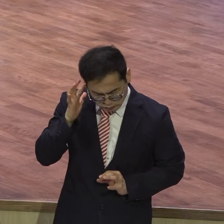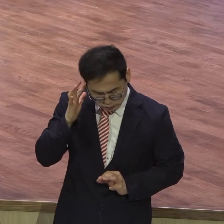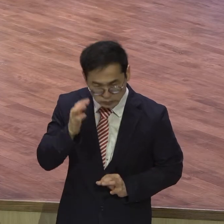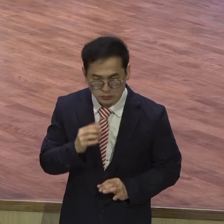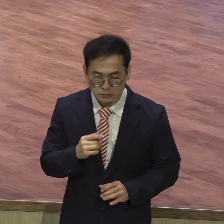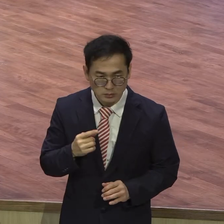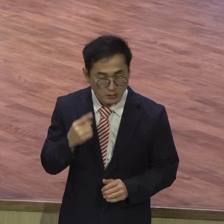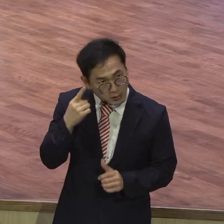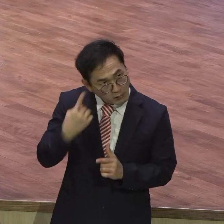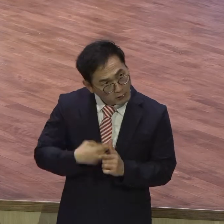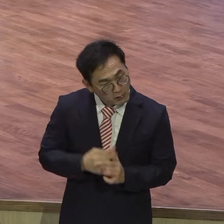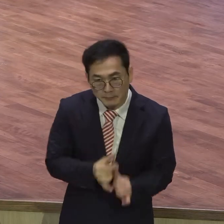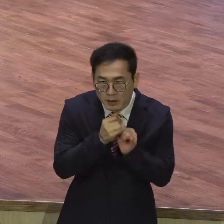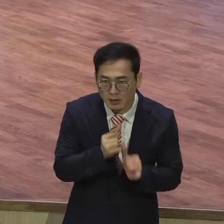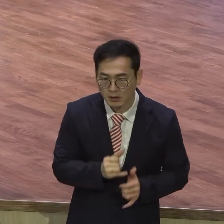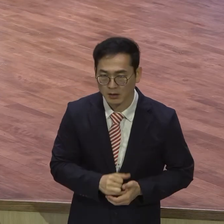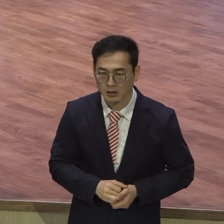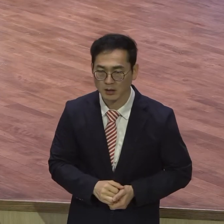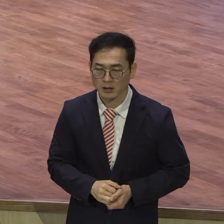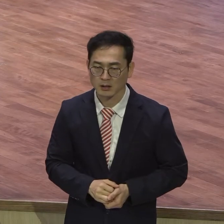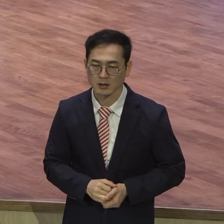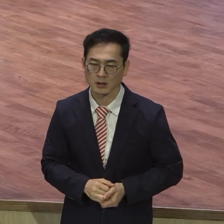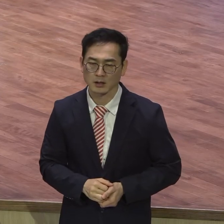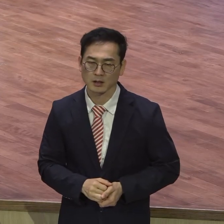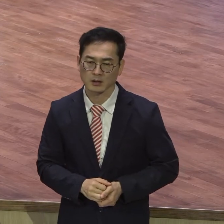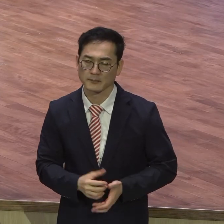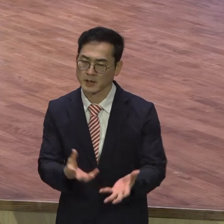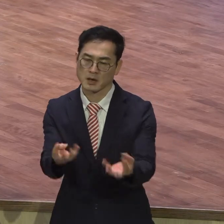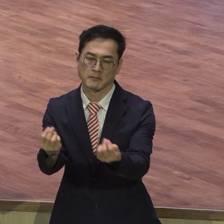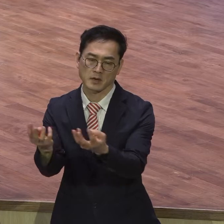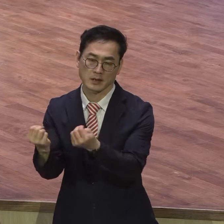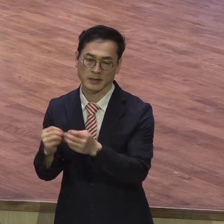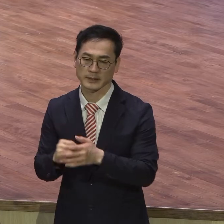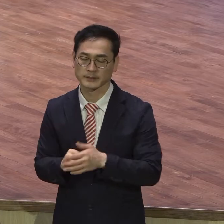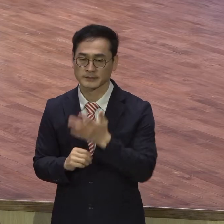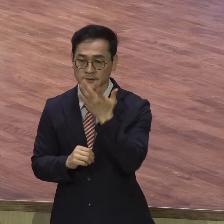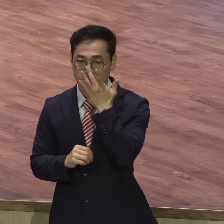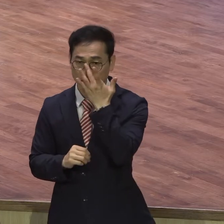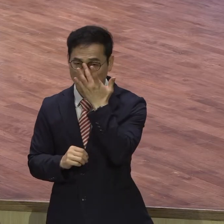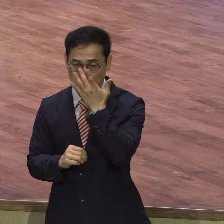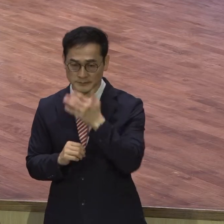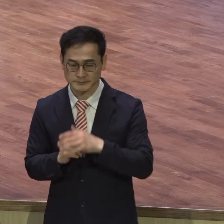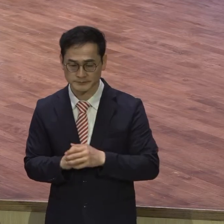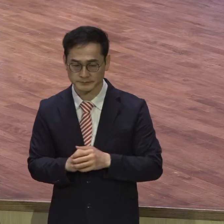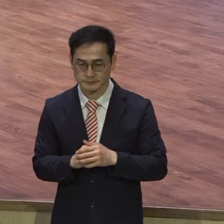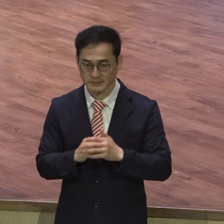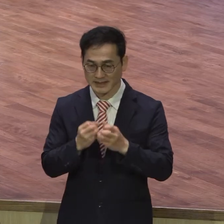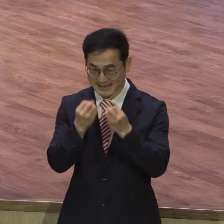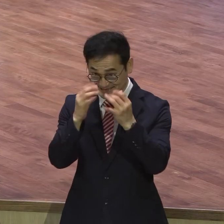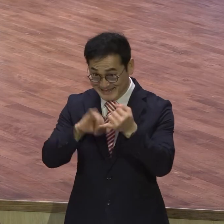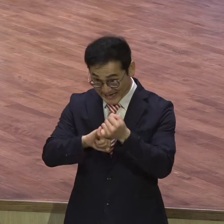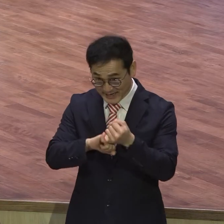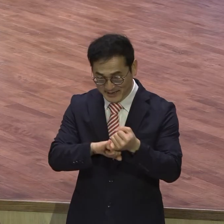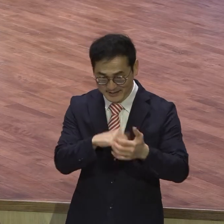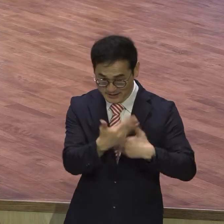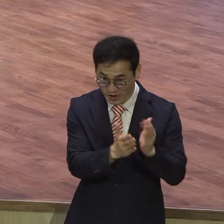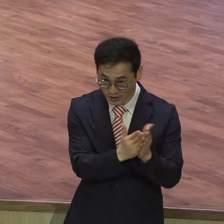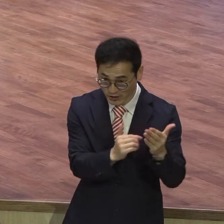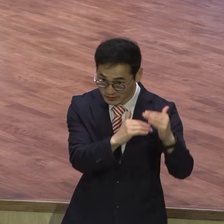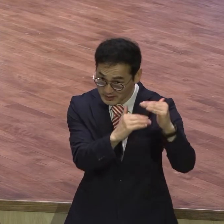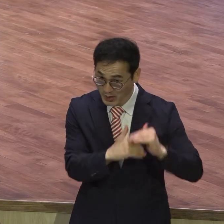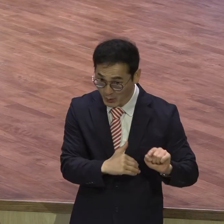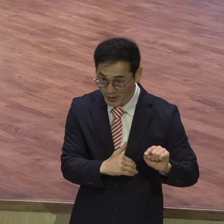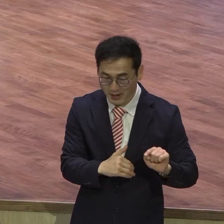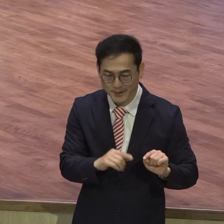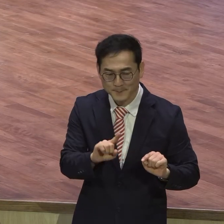후회 막심하다는 겁니다 여러분 신약 성경에 보면 백 번 이상 귀신 이